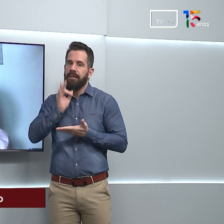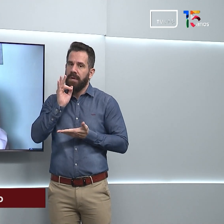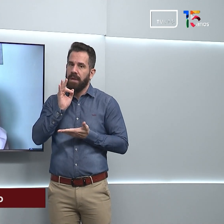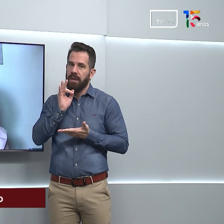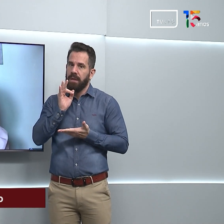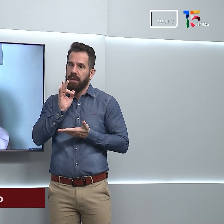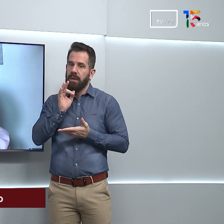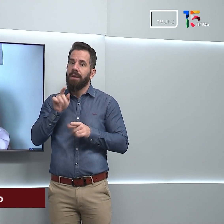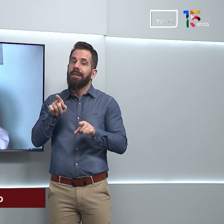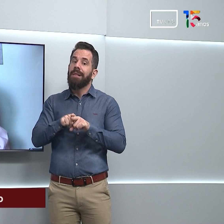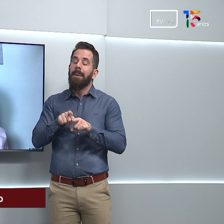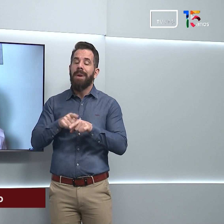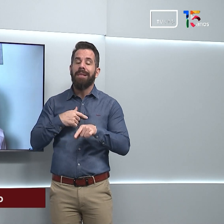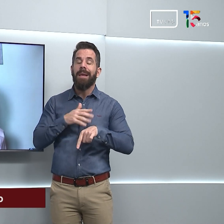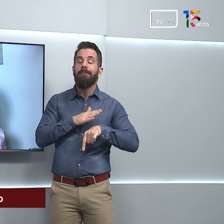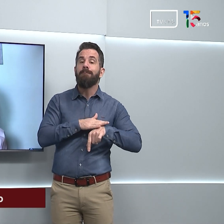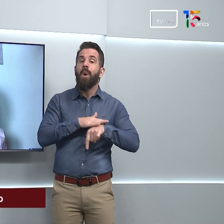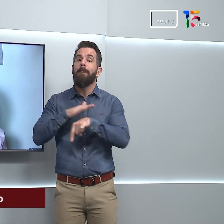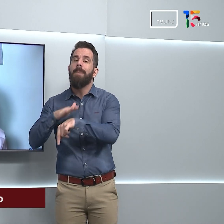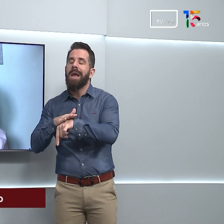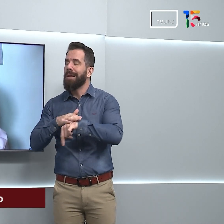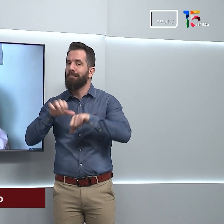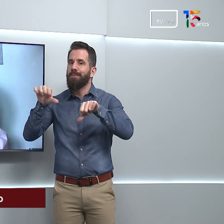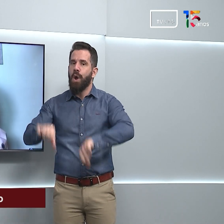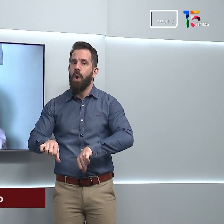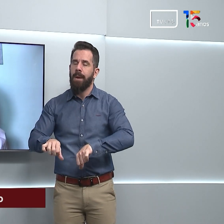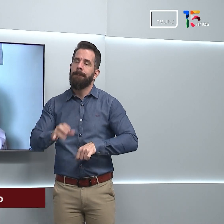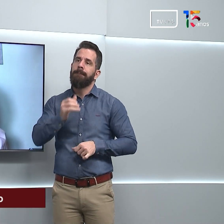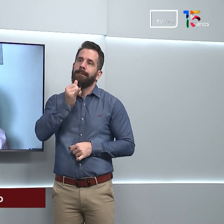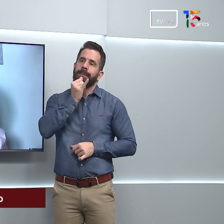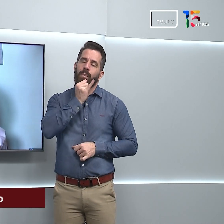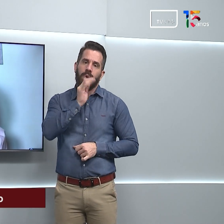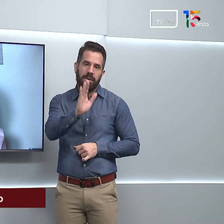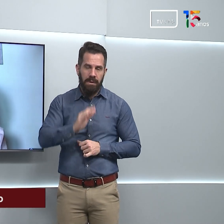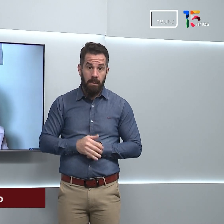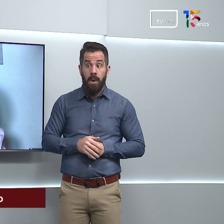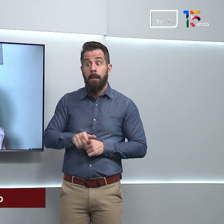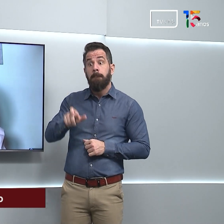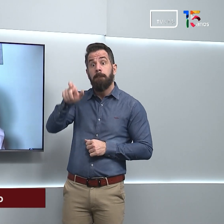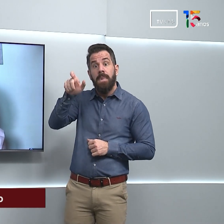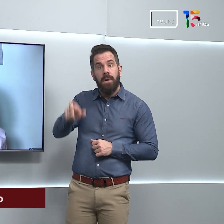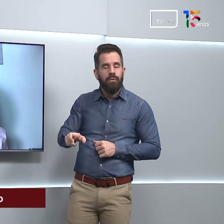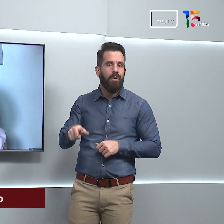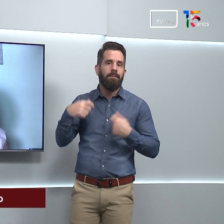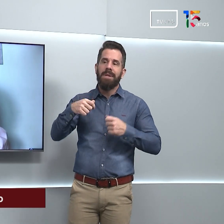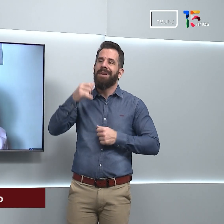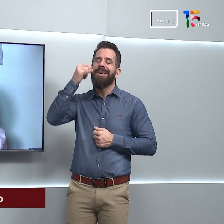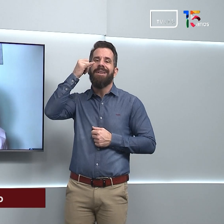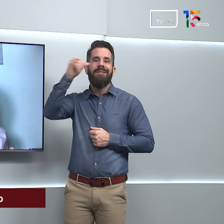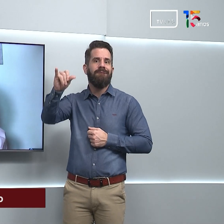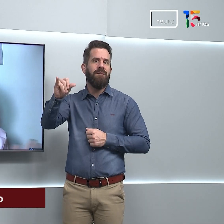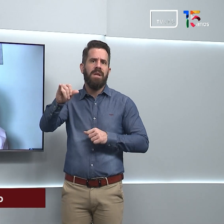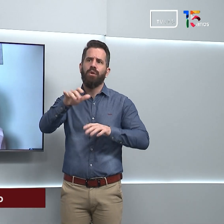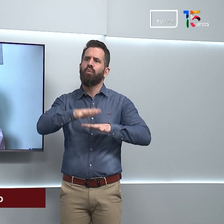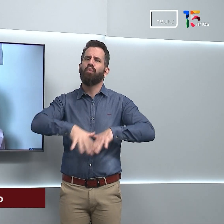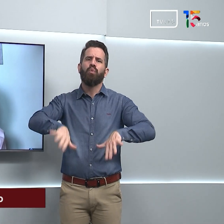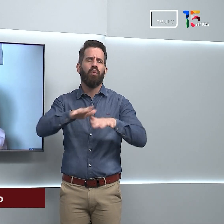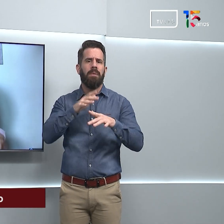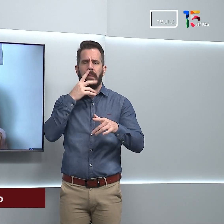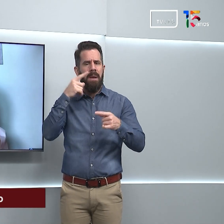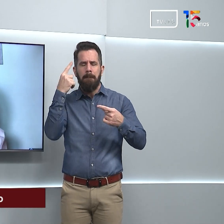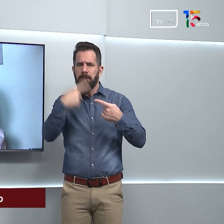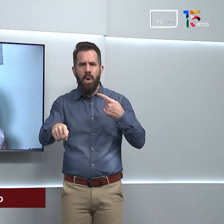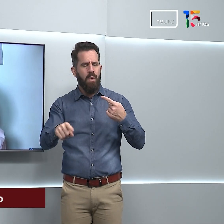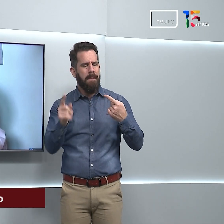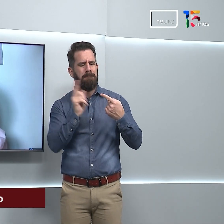gente fala de crise, onde a pessoa ela tem que evitar tudo, né, que é contraindicado